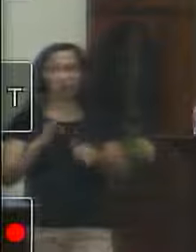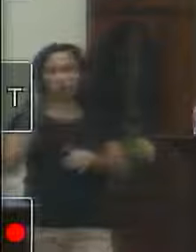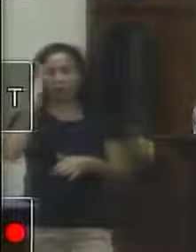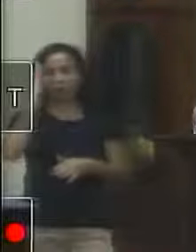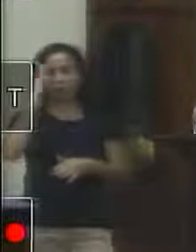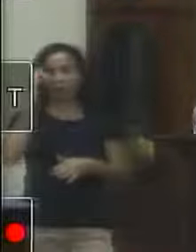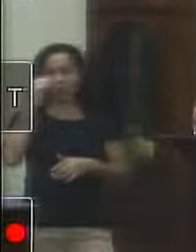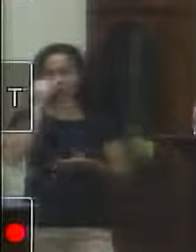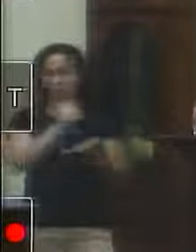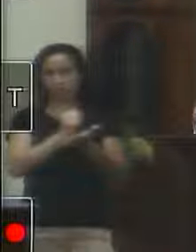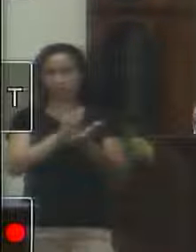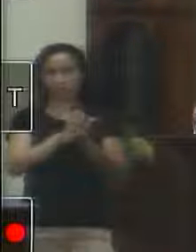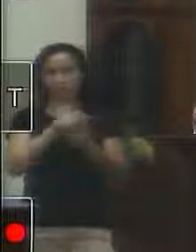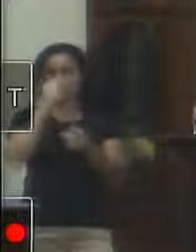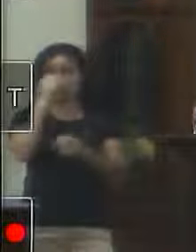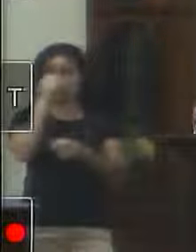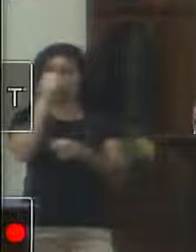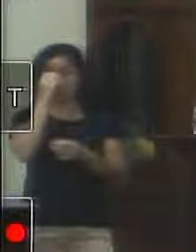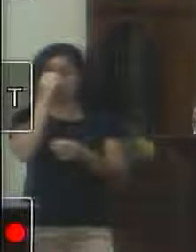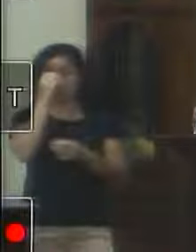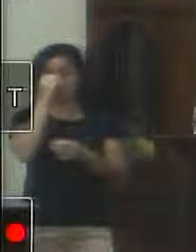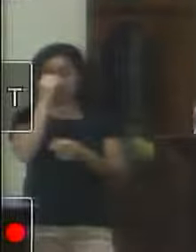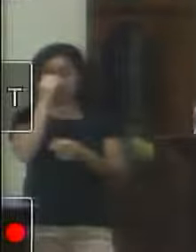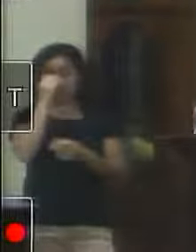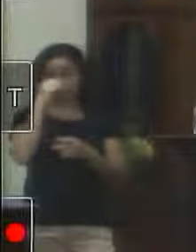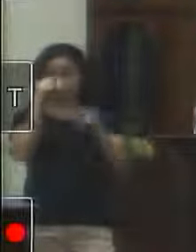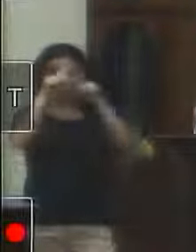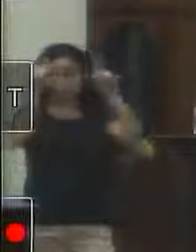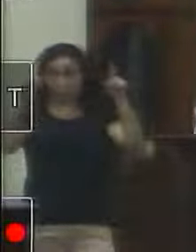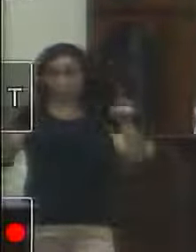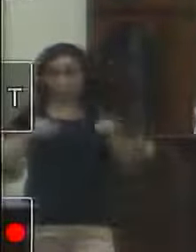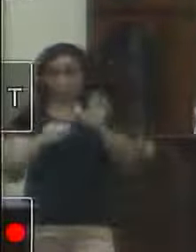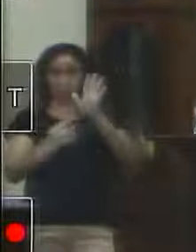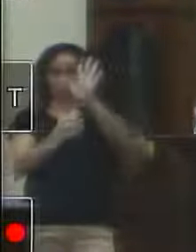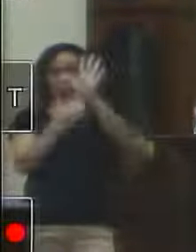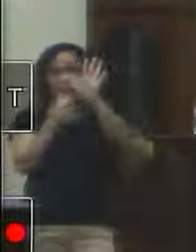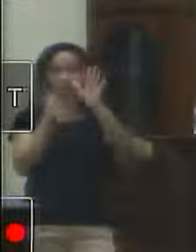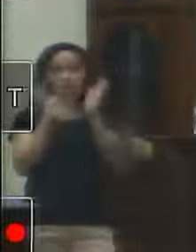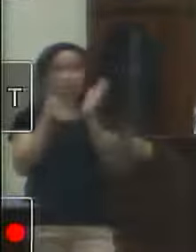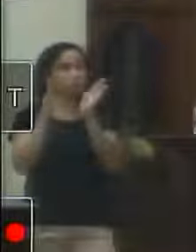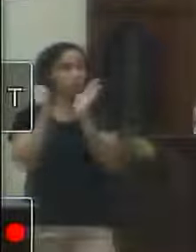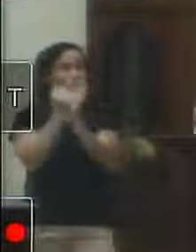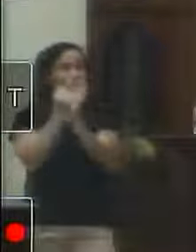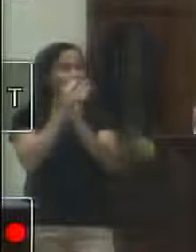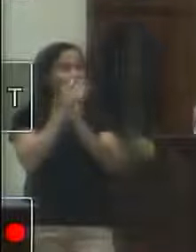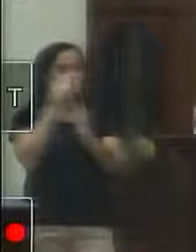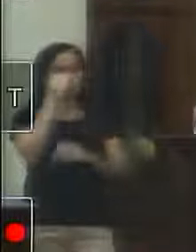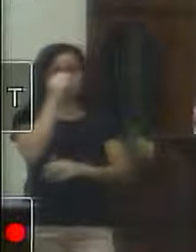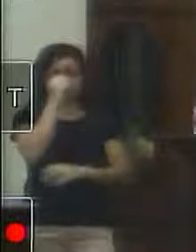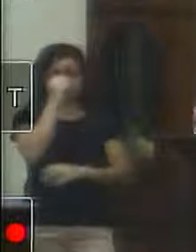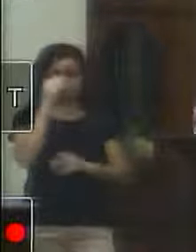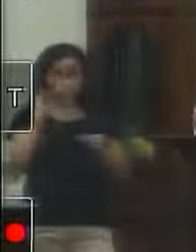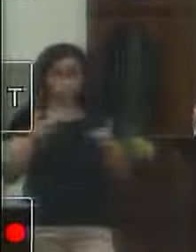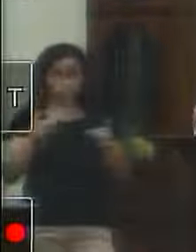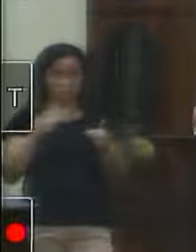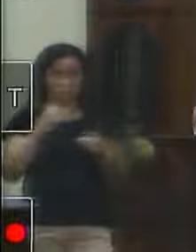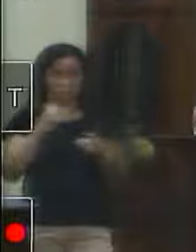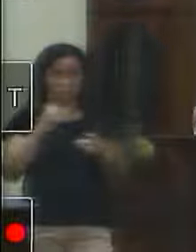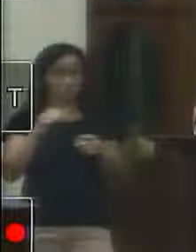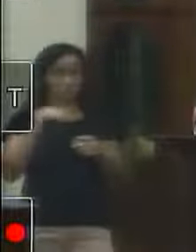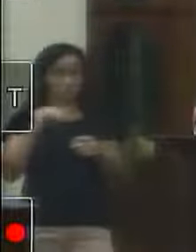sabedores do decreto e tinham o decreto na parede, estavam vendendo bebida.